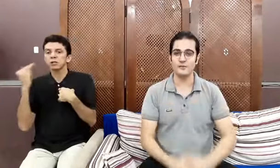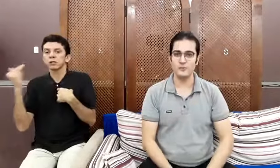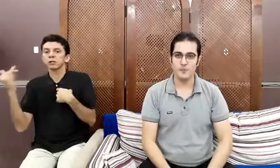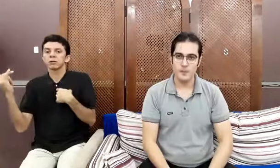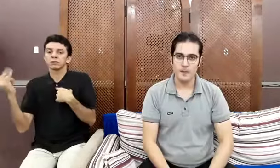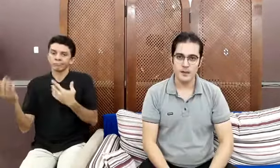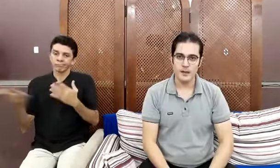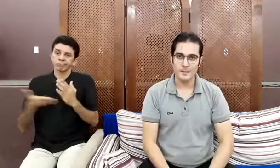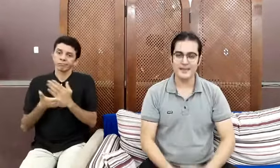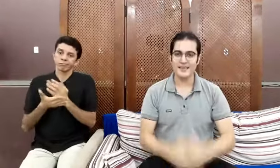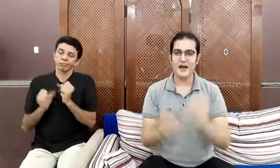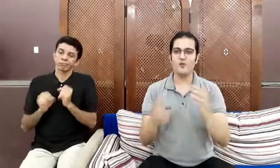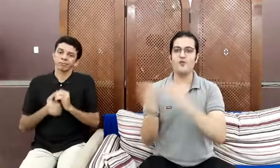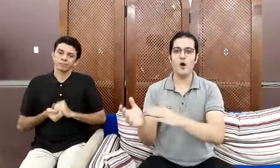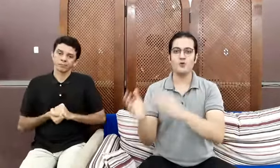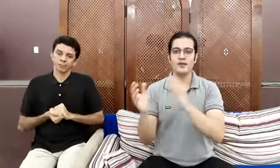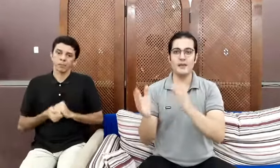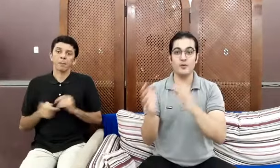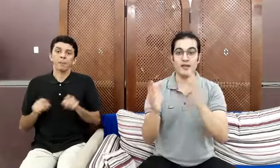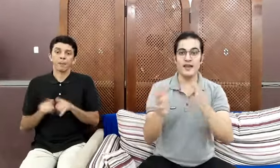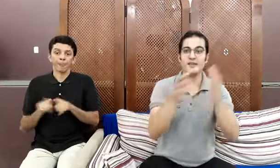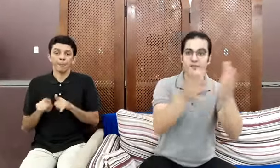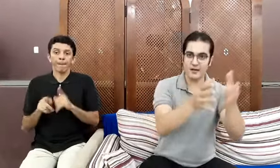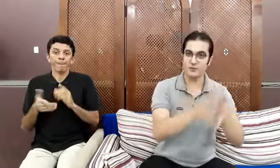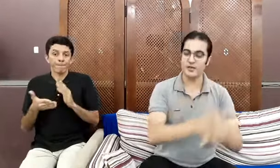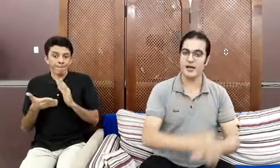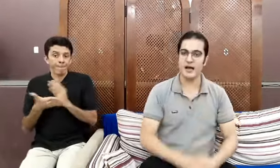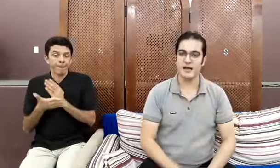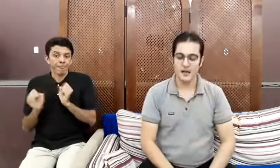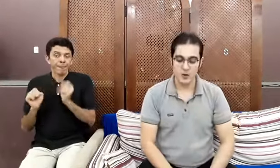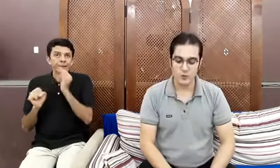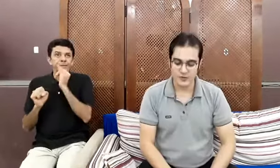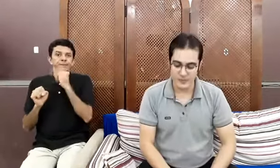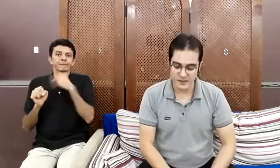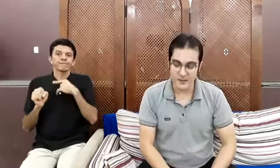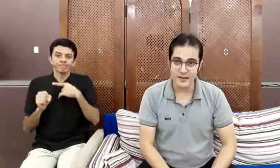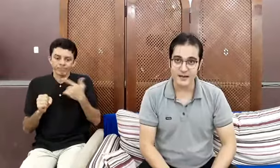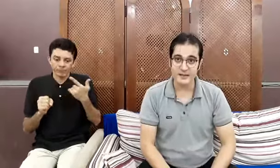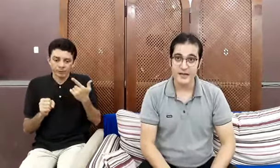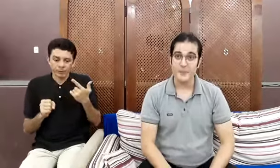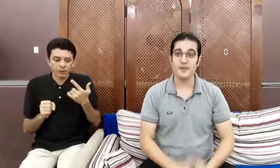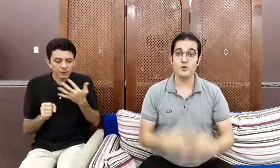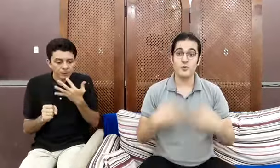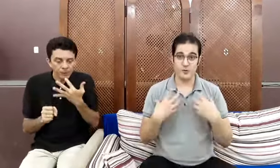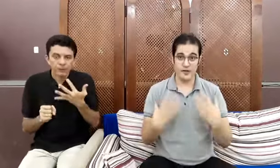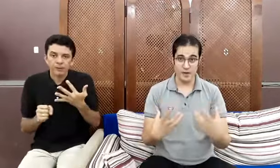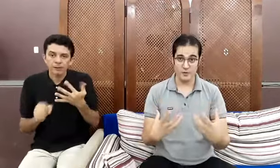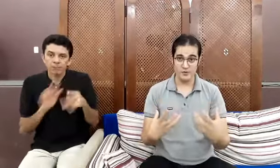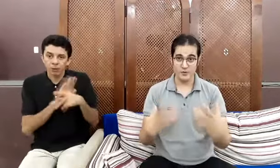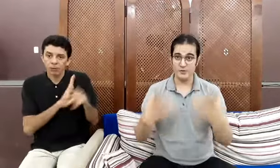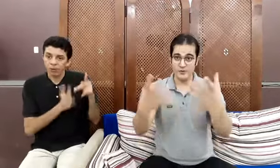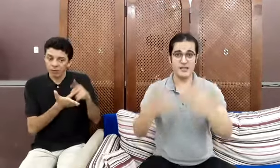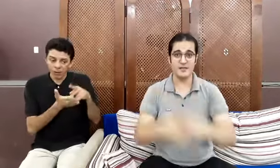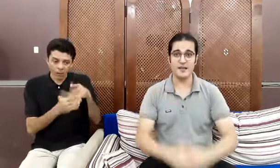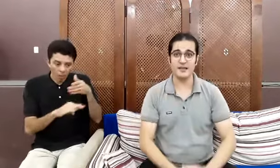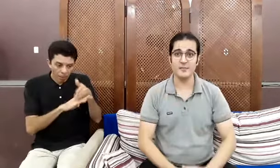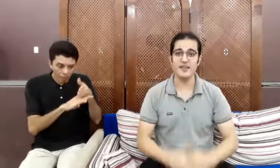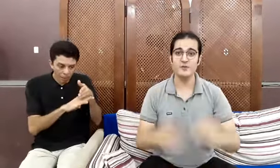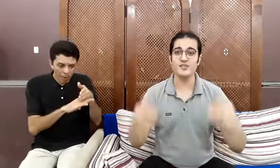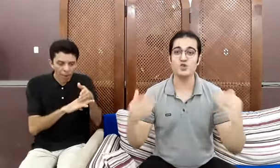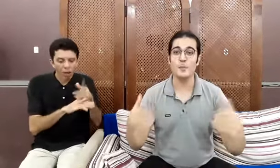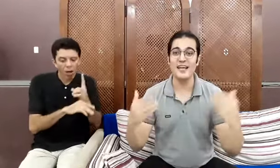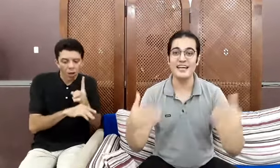desviando, para tirar o foco de quem poderia de fato chegar ao conhecimento da verdade. Mas uma coisa eu creio, meus irmãos, e vocês devem crer